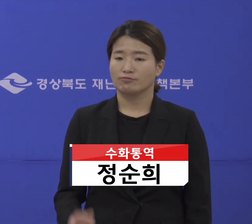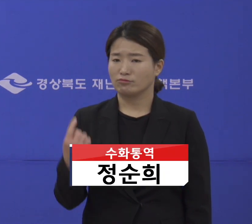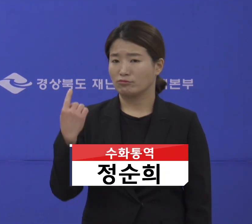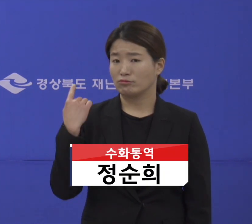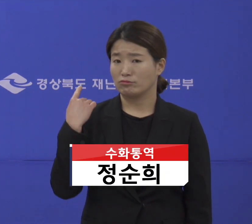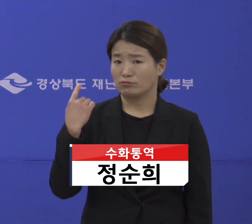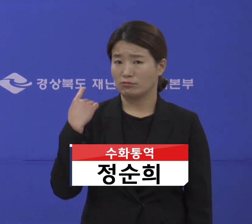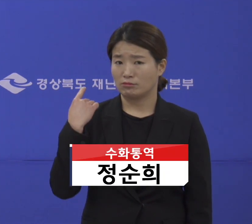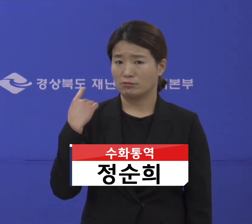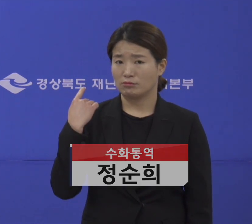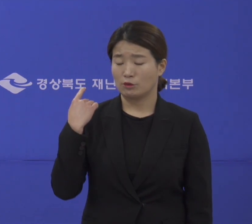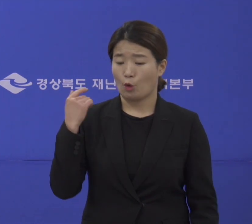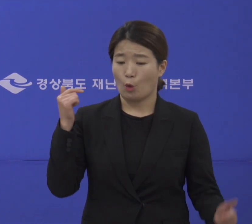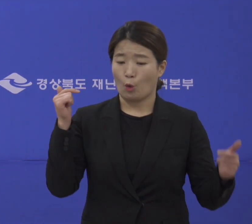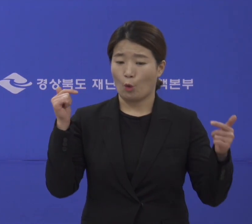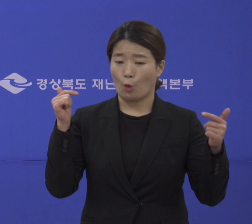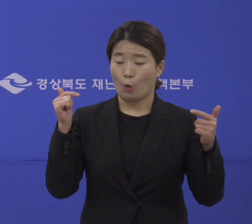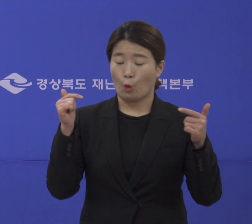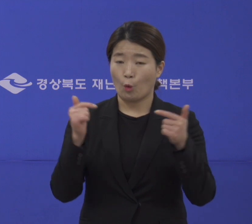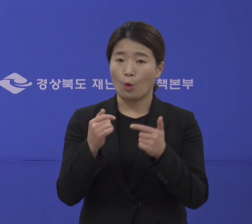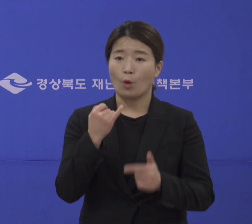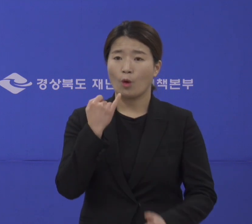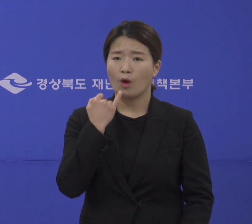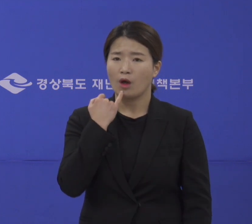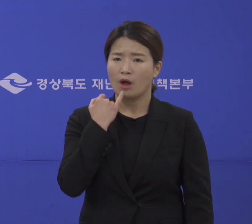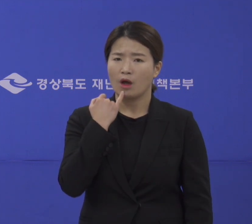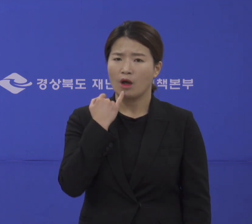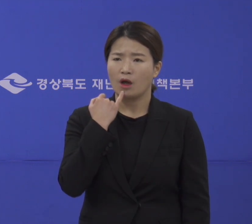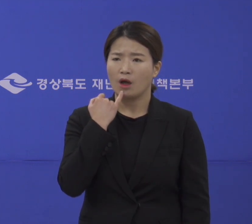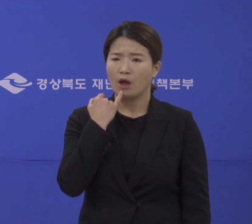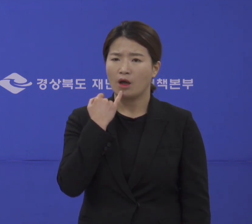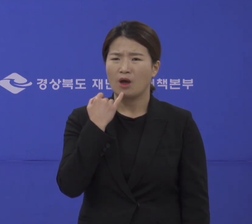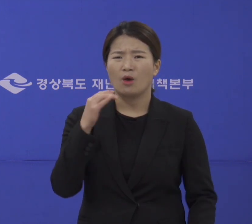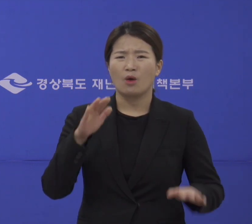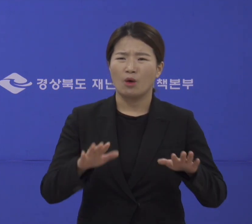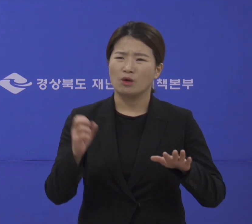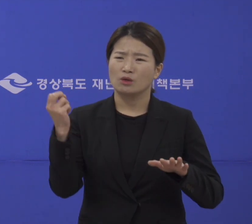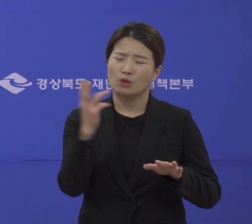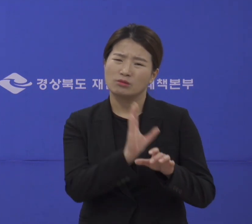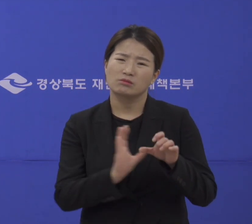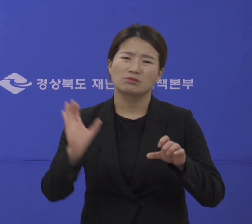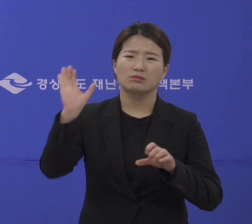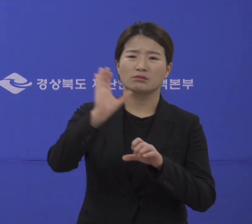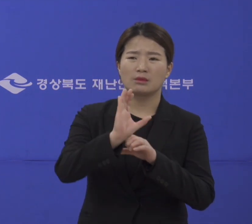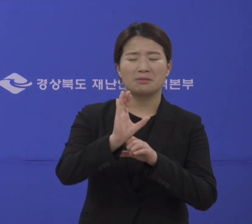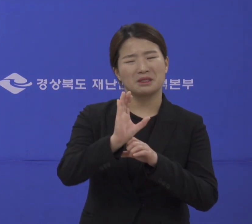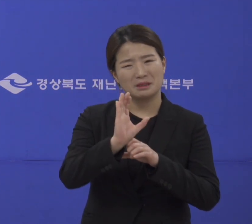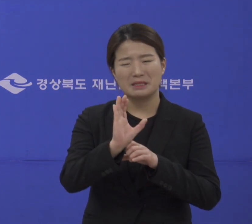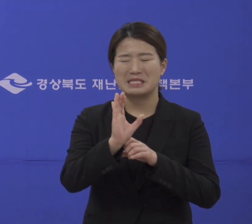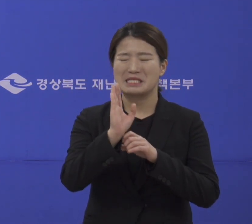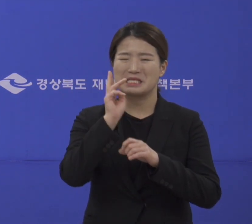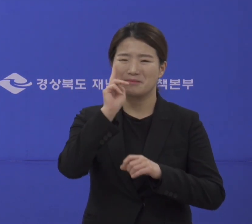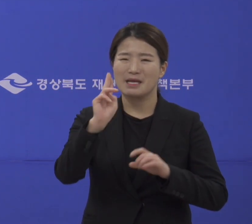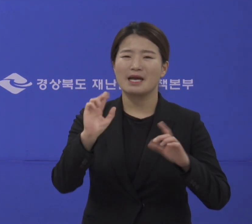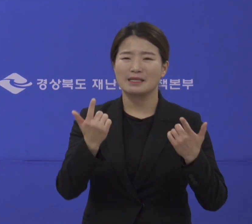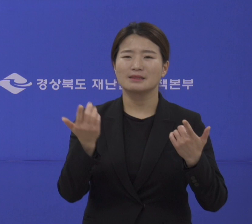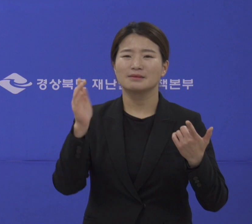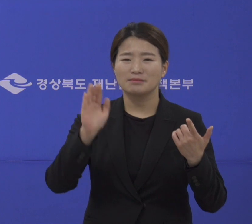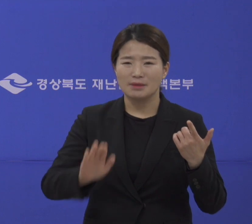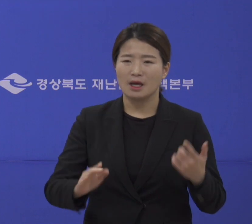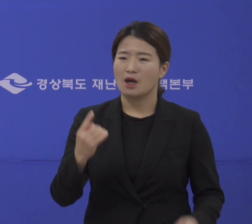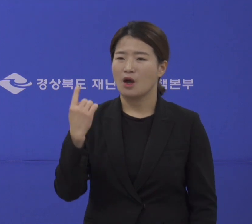어제 말이 좀 줄어들었는데 오늘 어제보다 또 많이 나타났습니다. 그렇게 많지는 않지만 여하튼